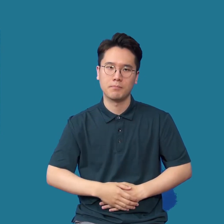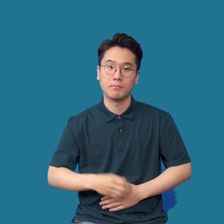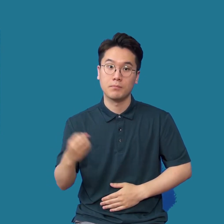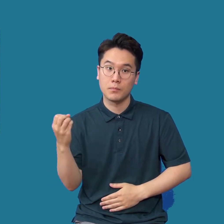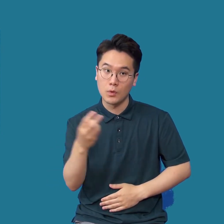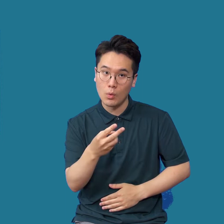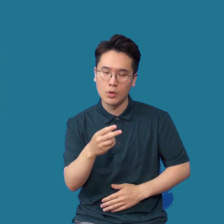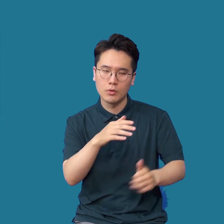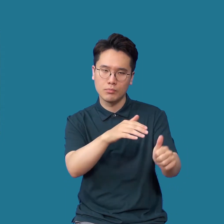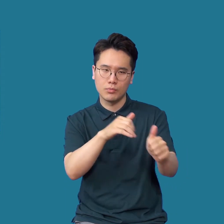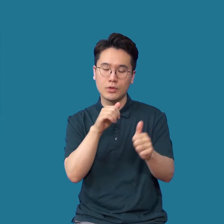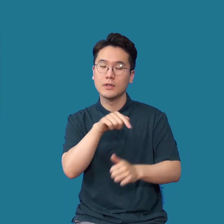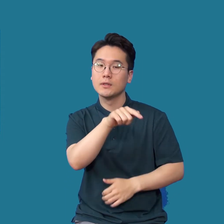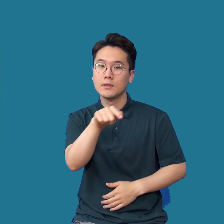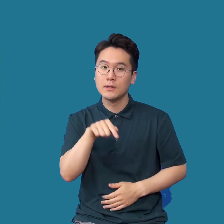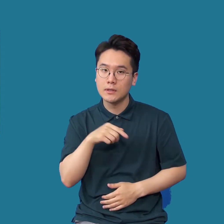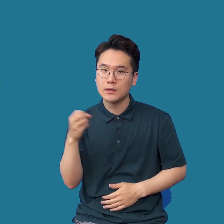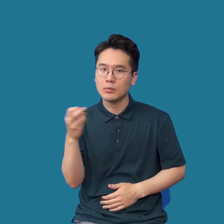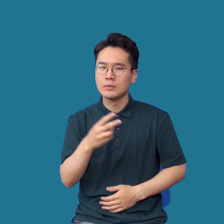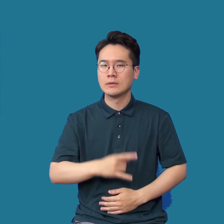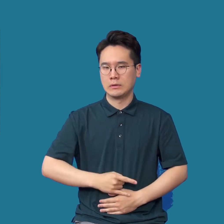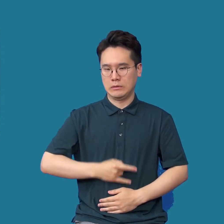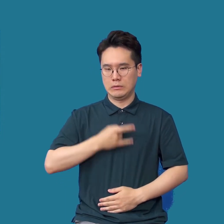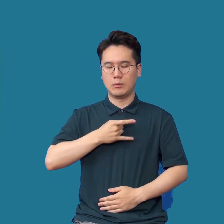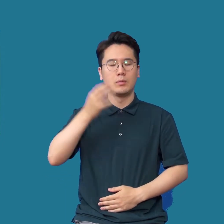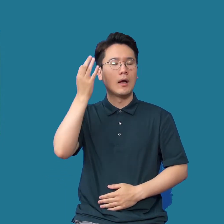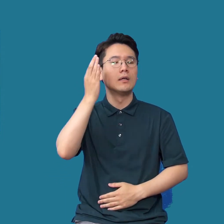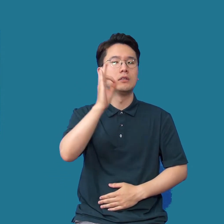또한 의롭다 하시고 했습니다.